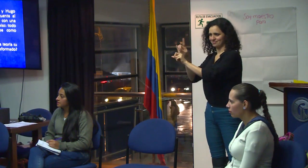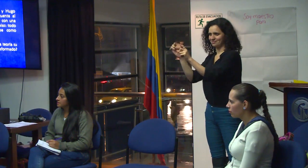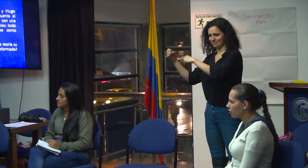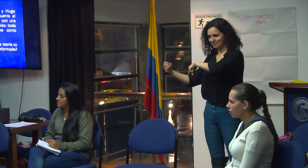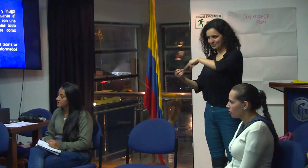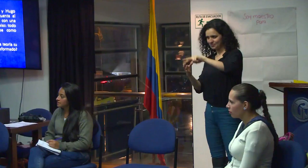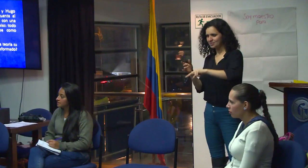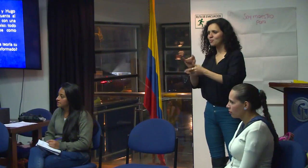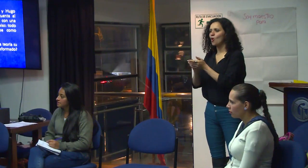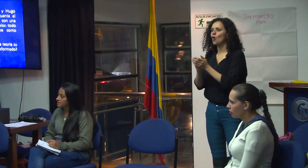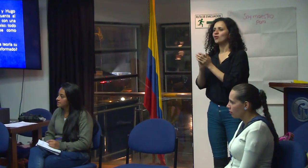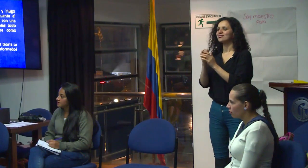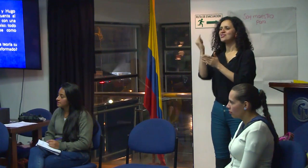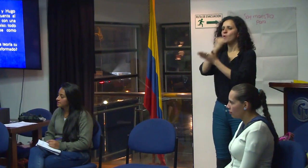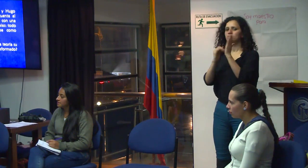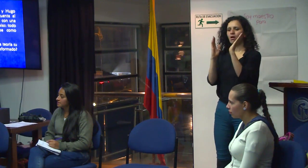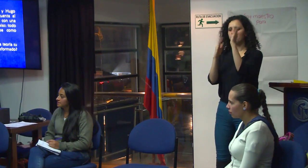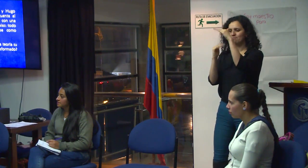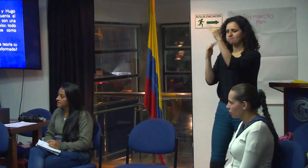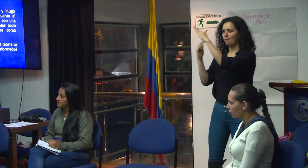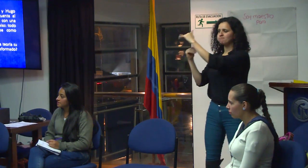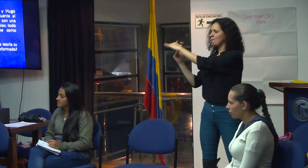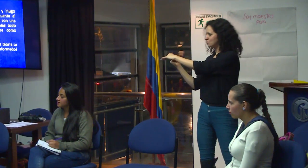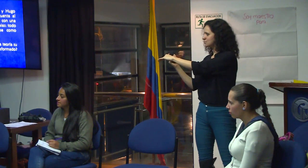y van presentando rostros de estudiantes.